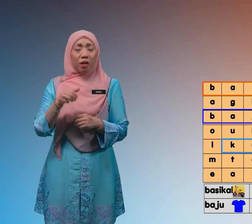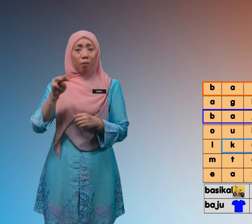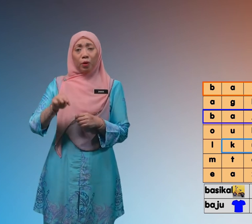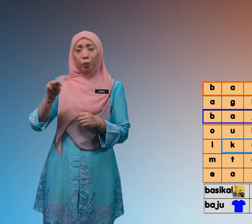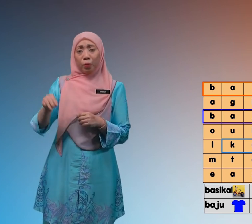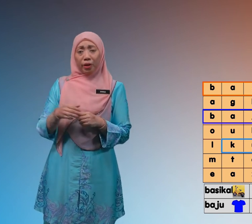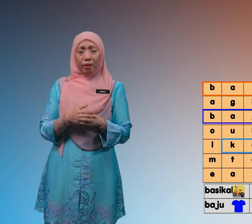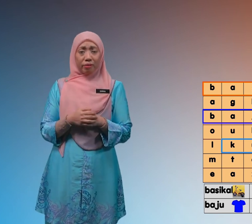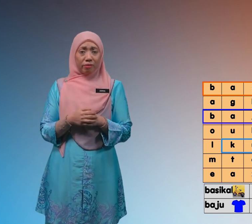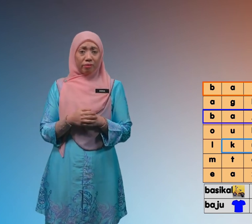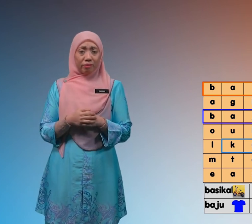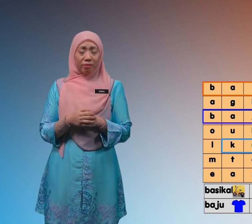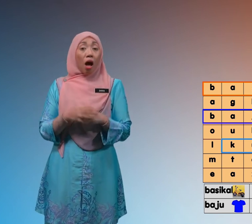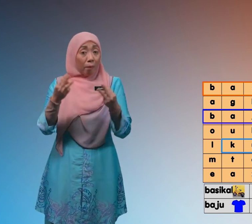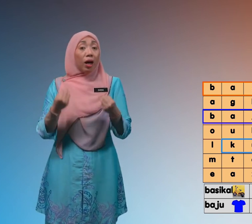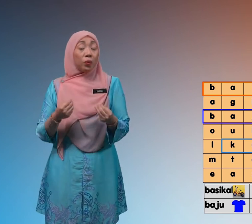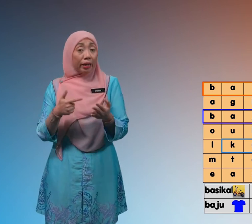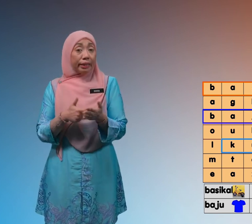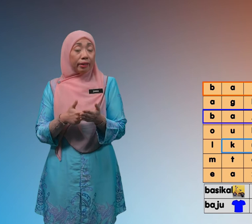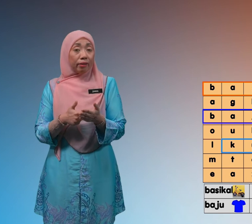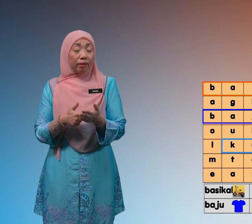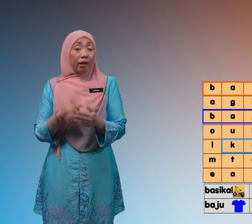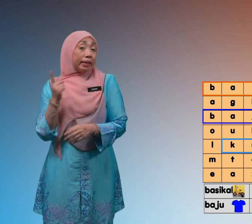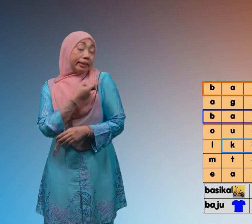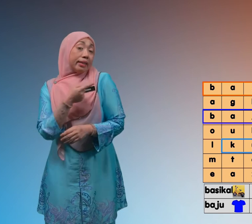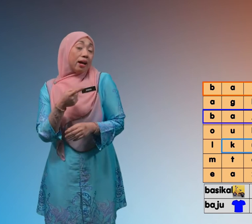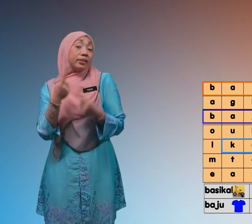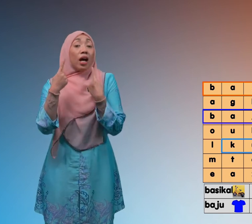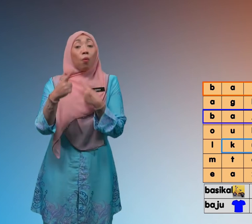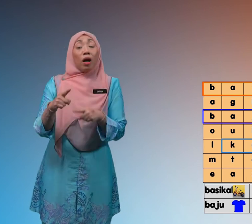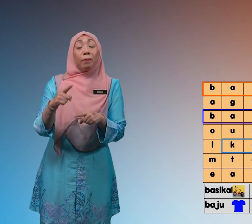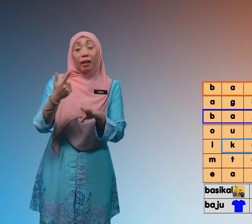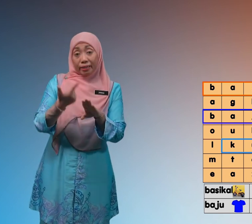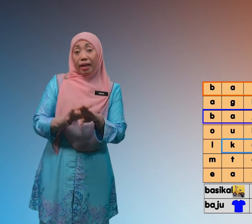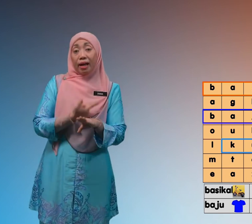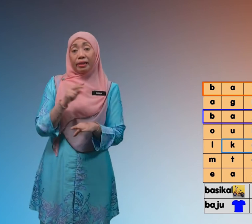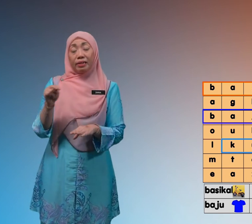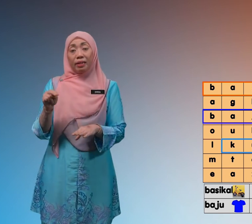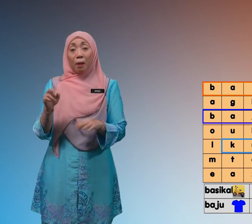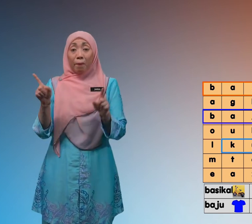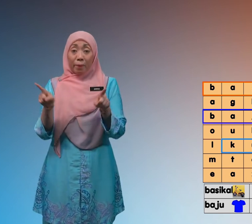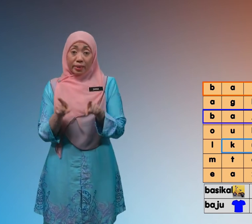Baguslah, murid-murid. Mahu lagi? Kita jawab latihan